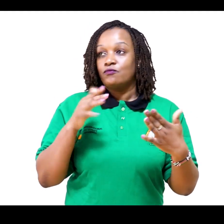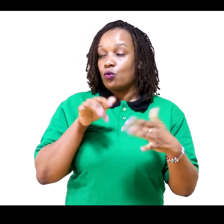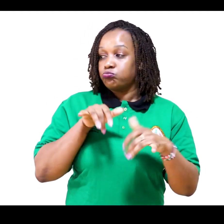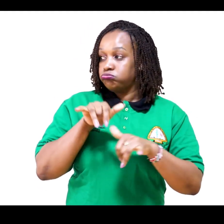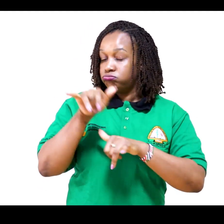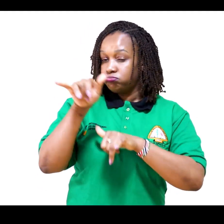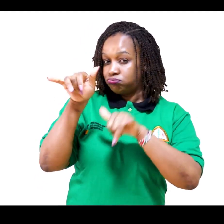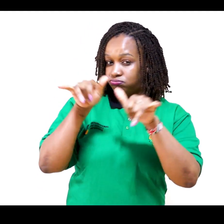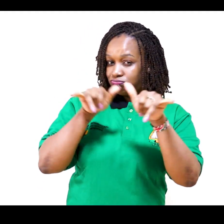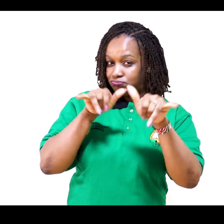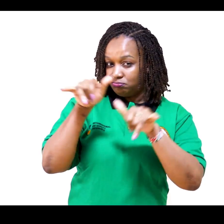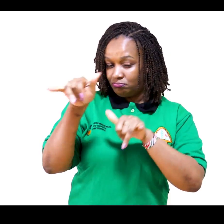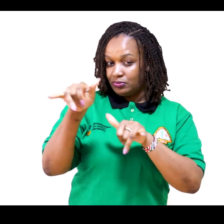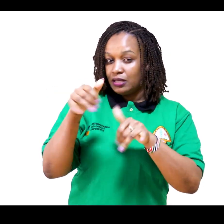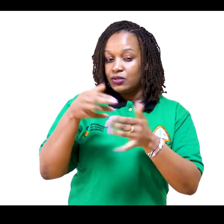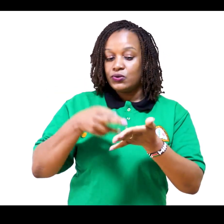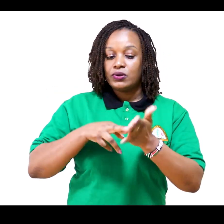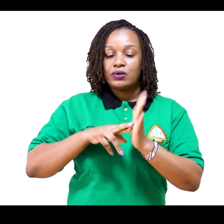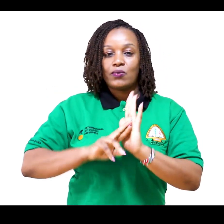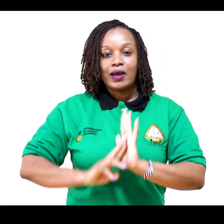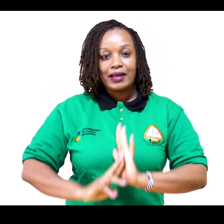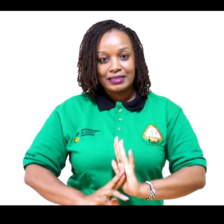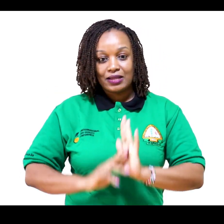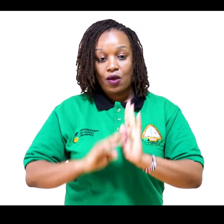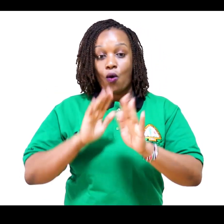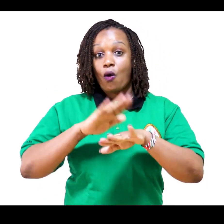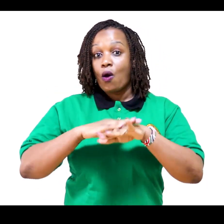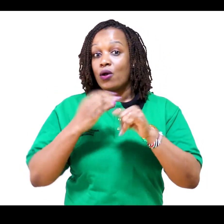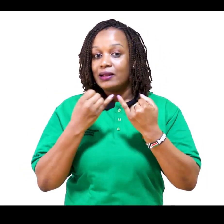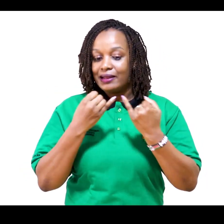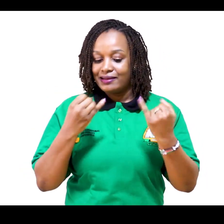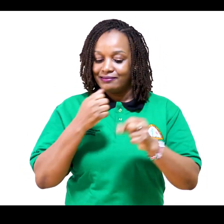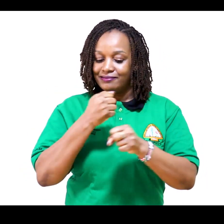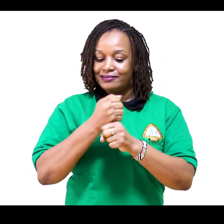hitaji ni ombi la mtandaoni na maili kwa kilomita shilingi